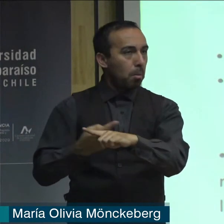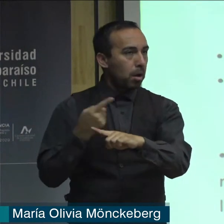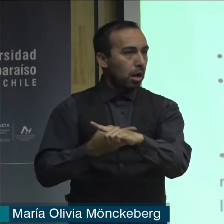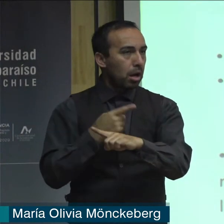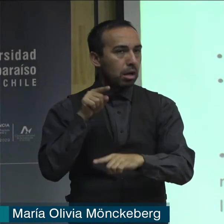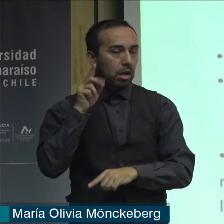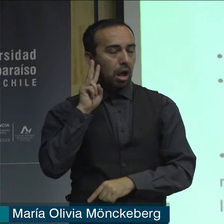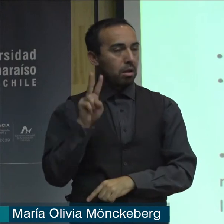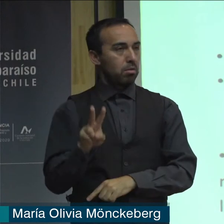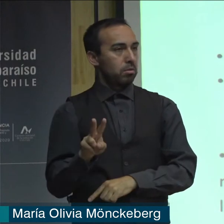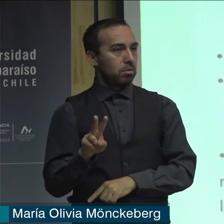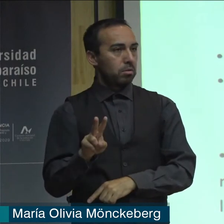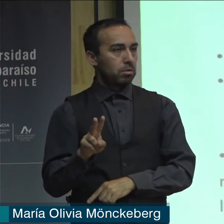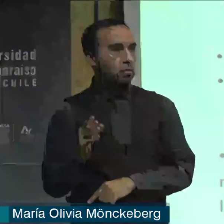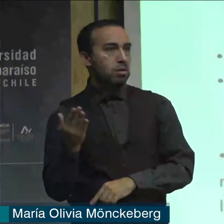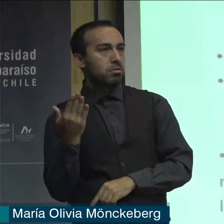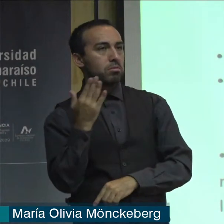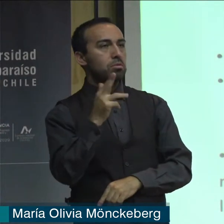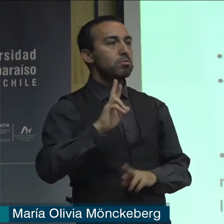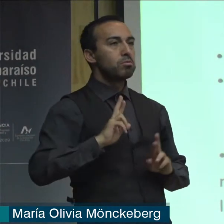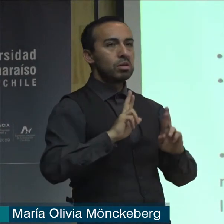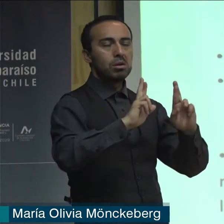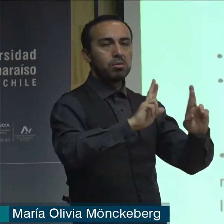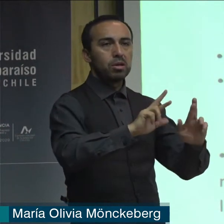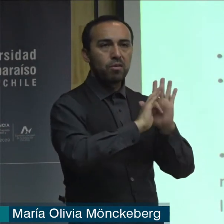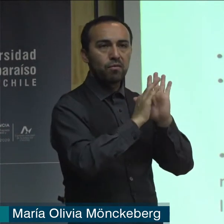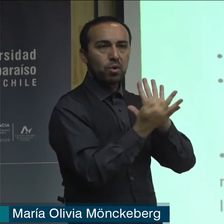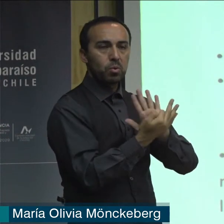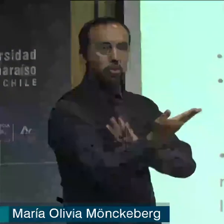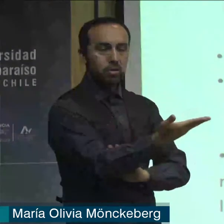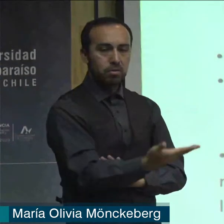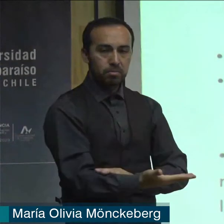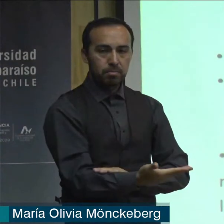en calidad de representantes de su facultad